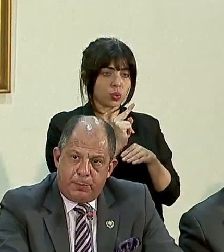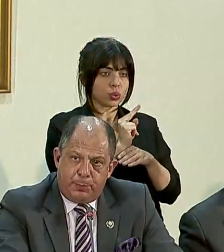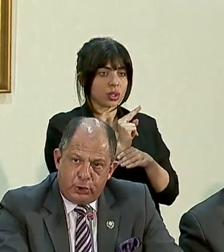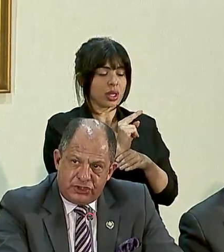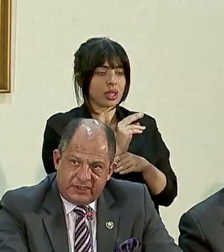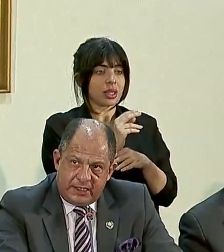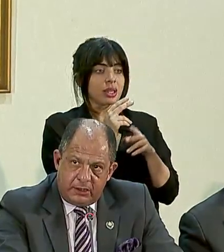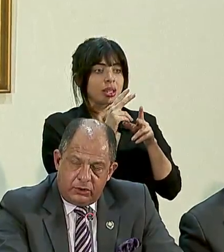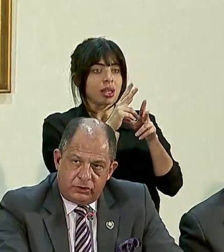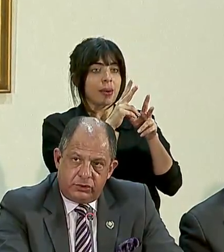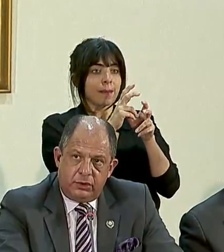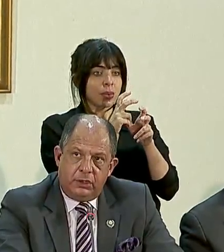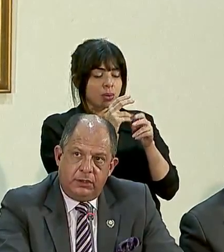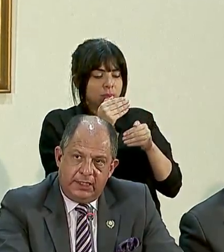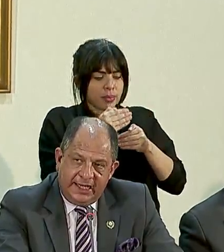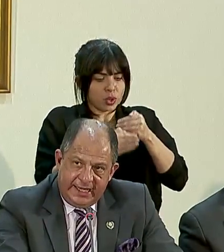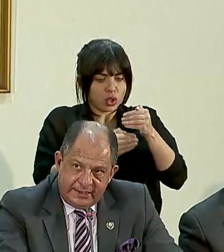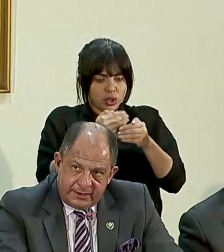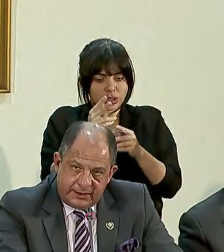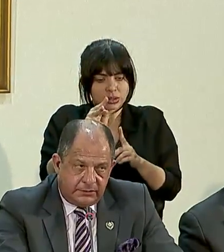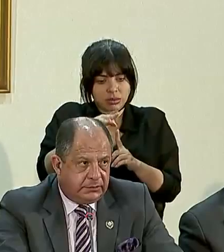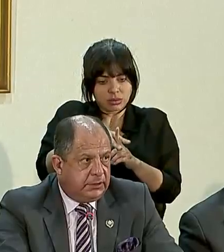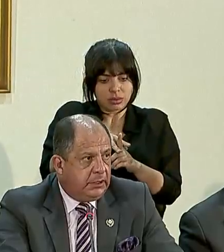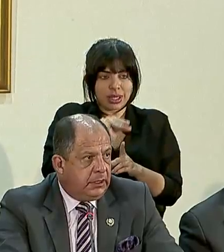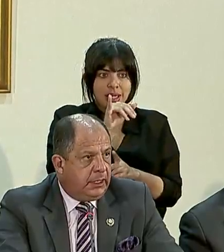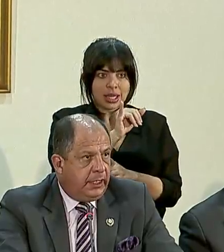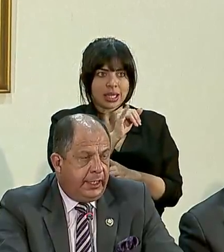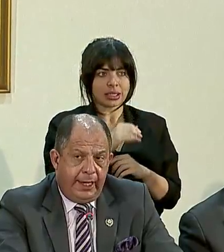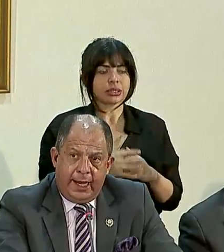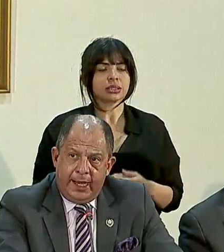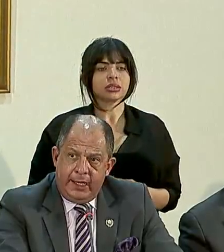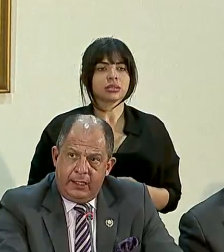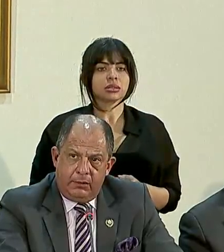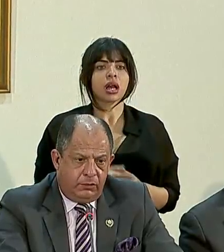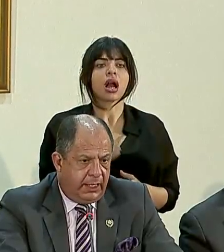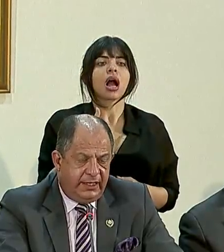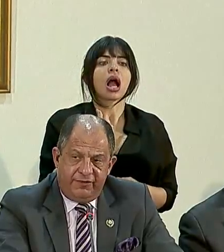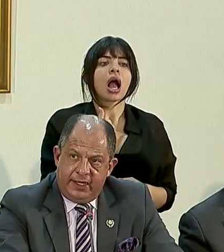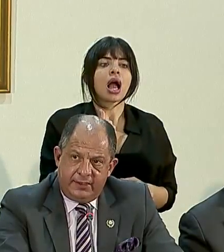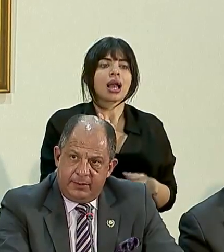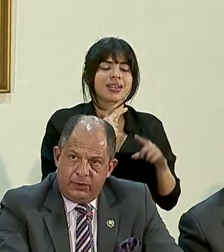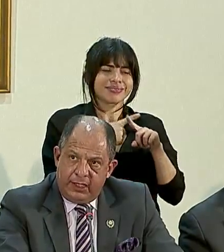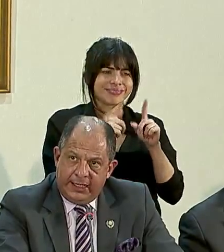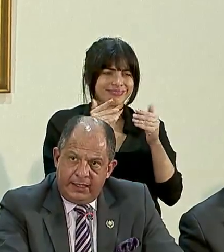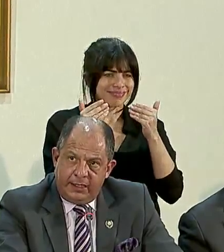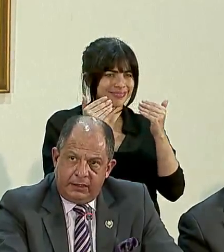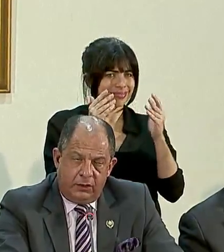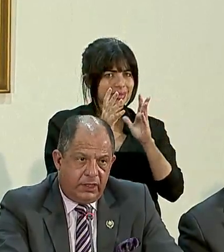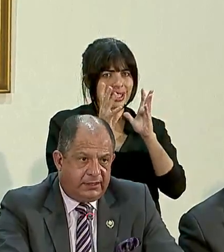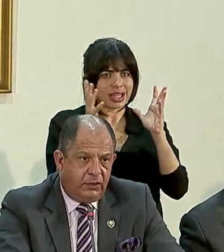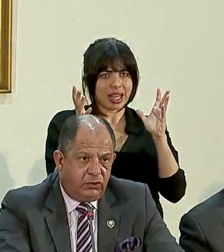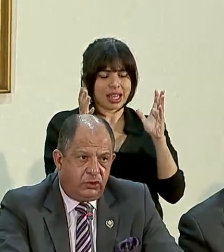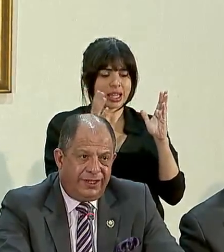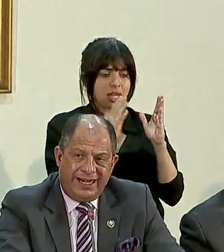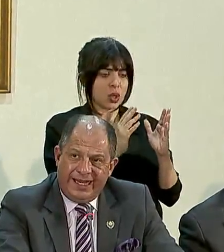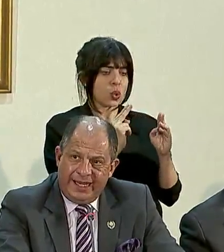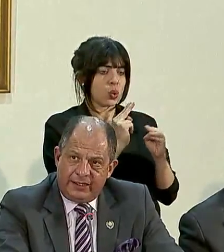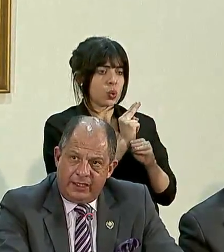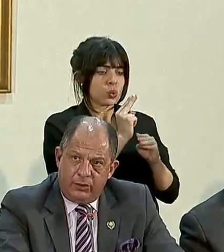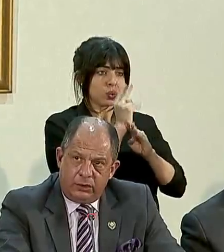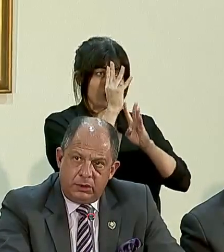derivados procesados de esta, que hay una diferencia muy grande entre lo que es el